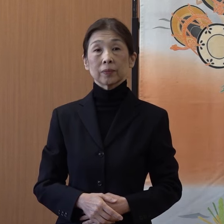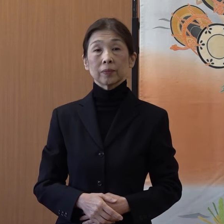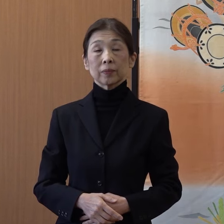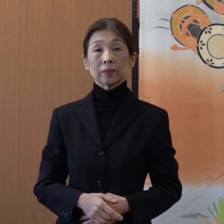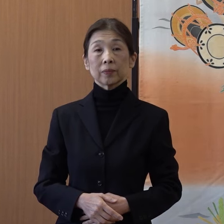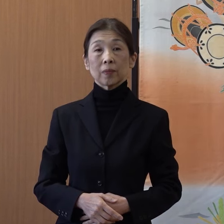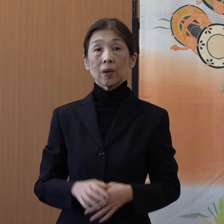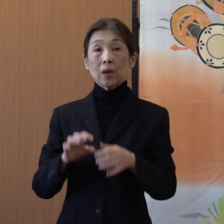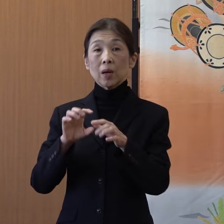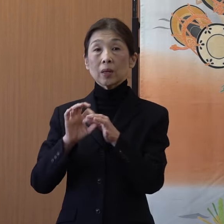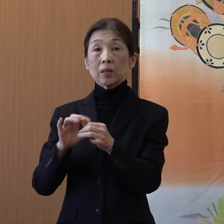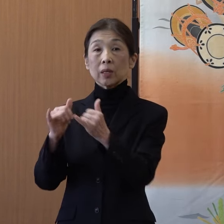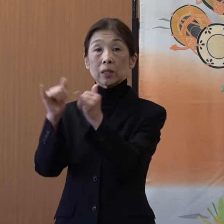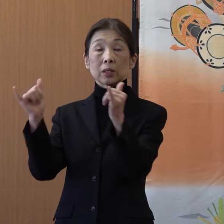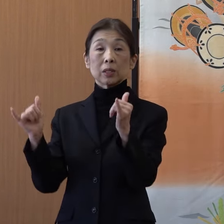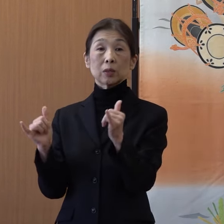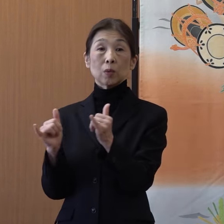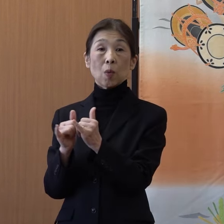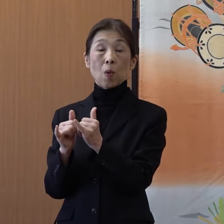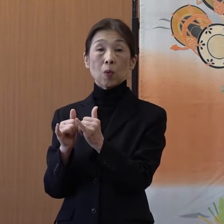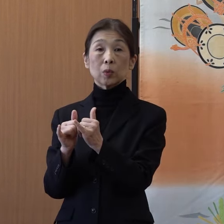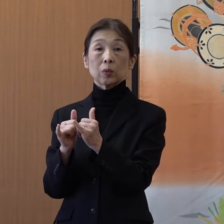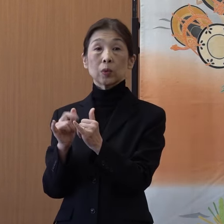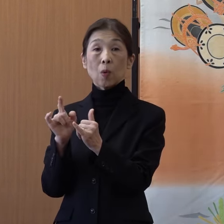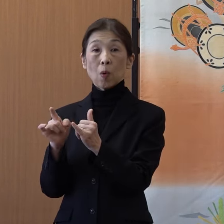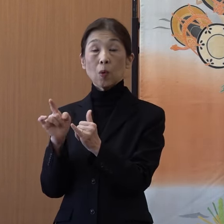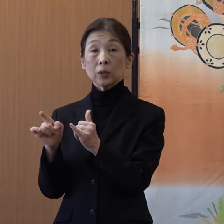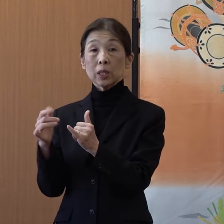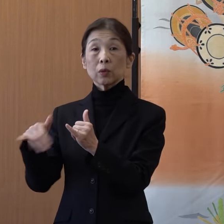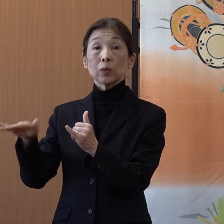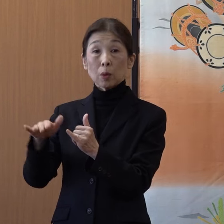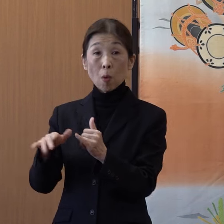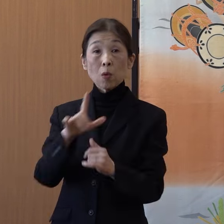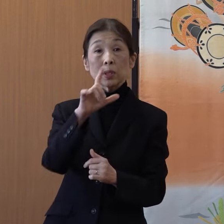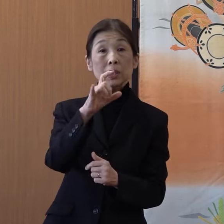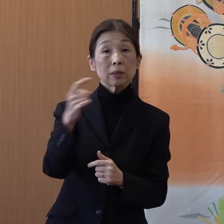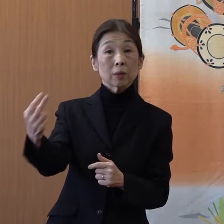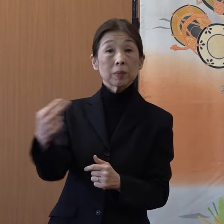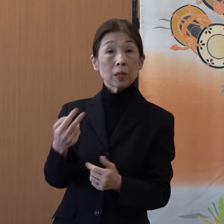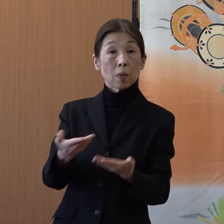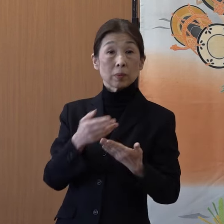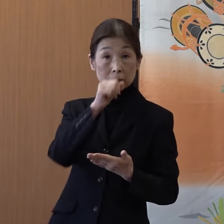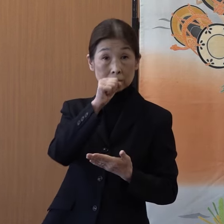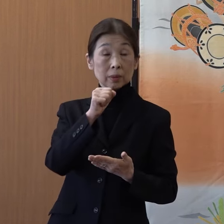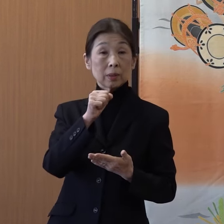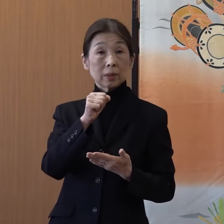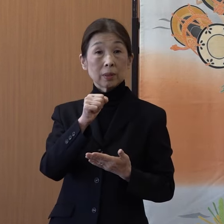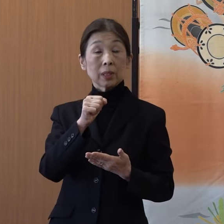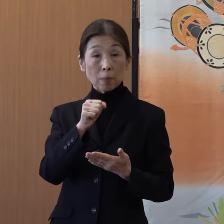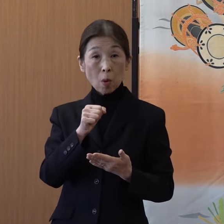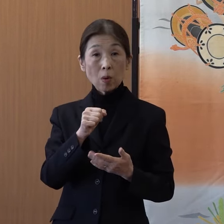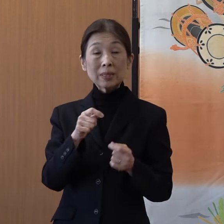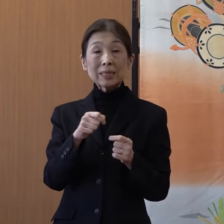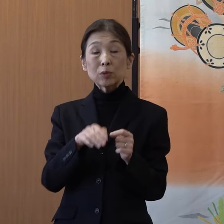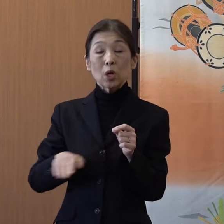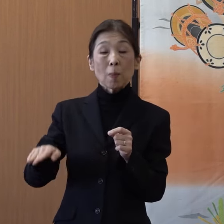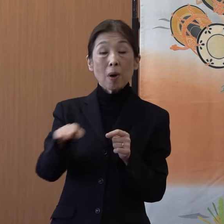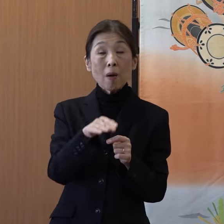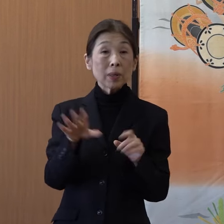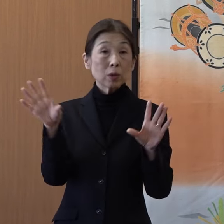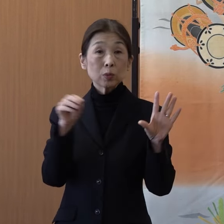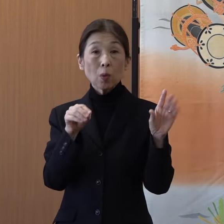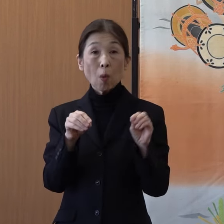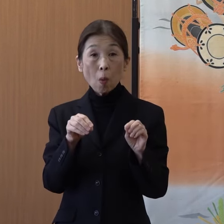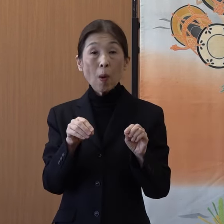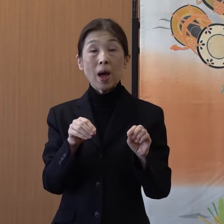関係人口という方についてもインスタを見ていただいても構わないんですけれども、より身近な情報がここには乗っかってくるという